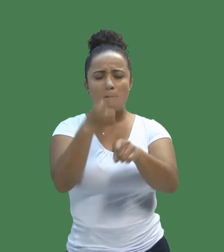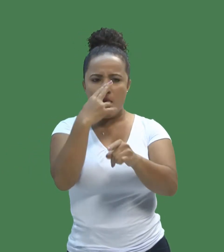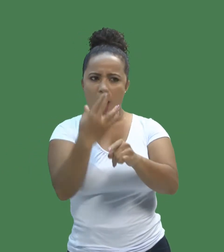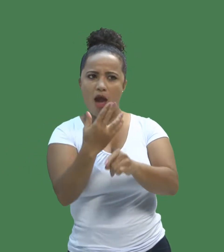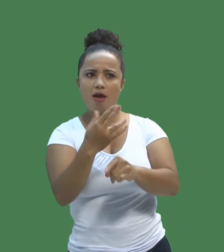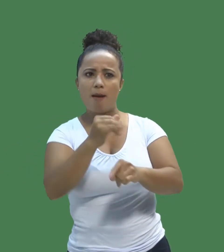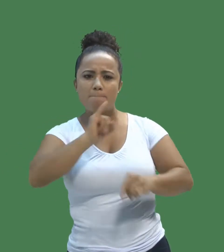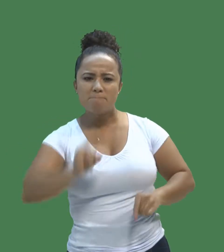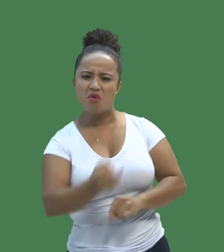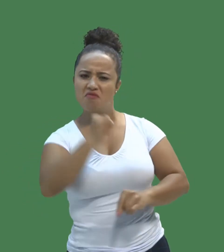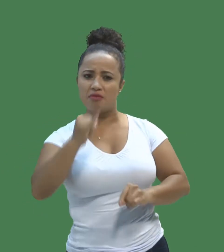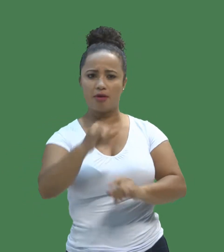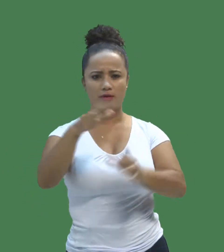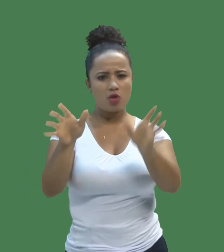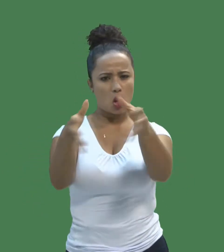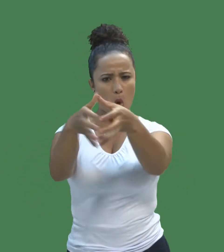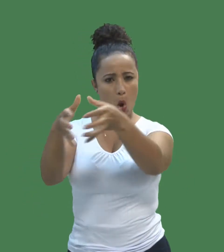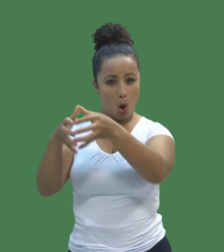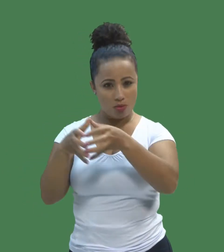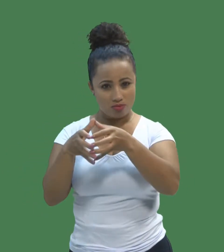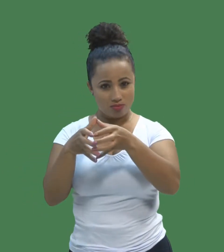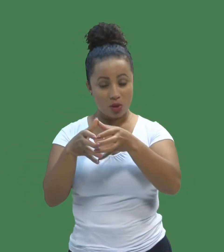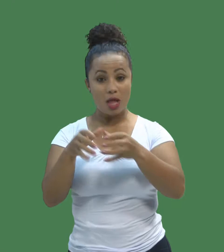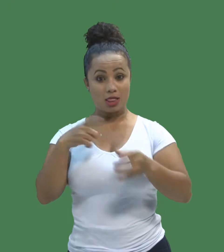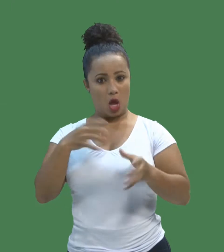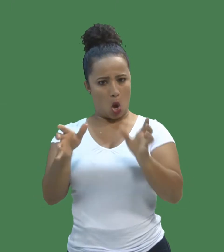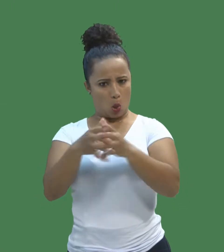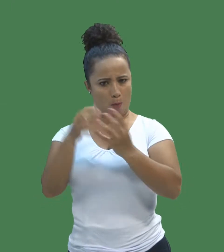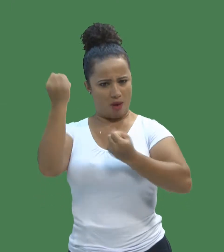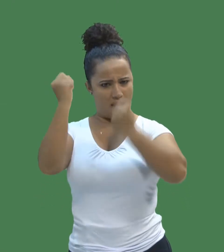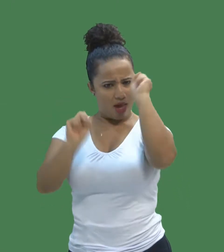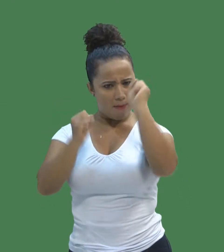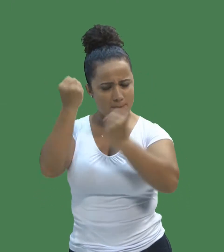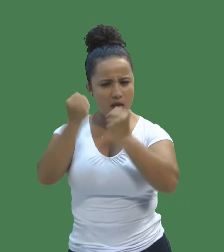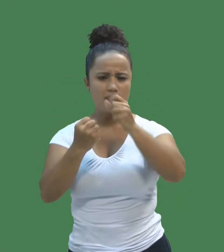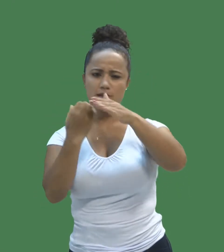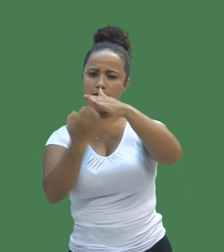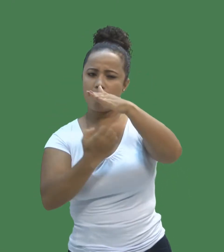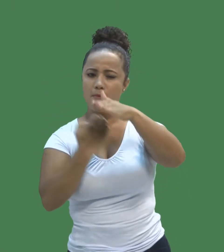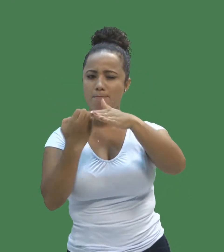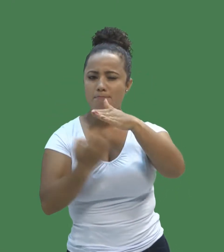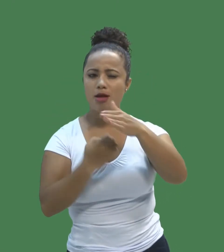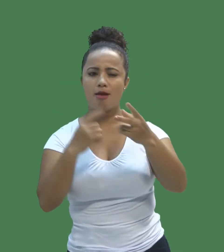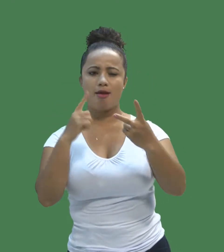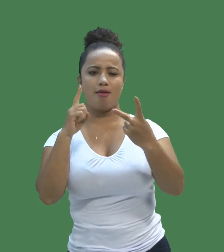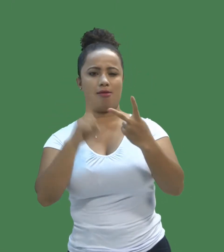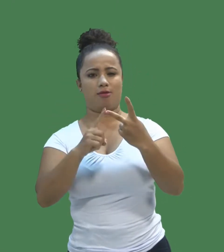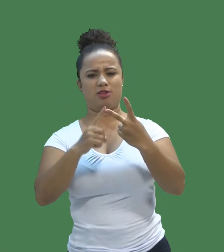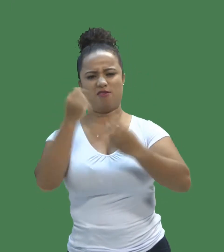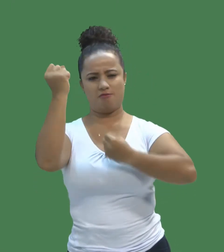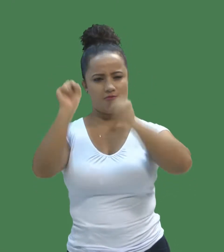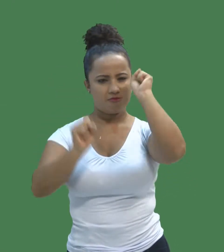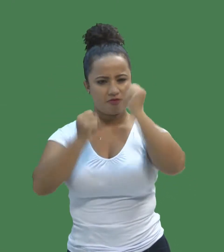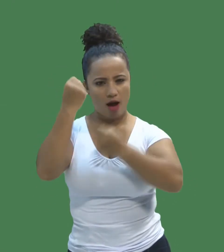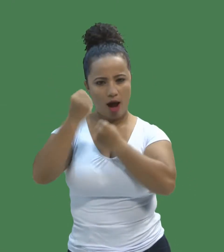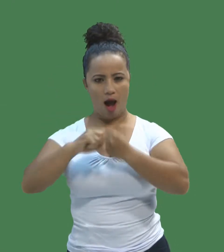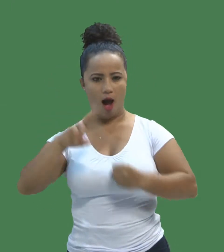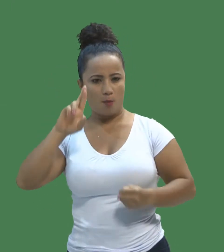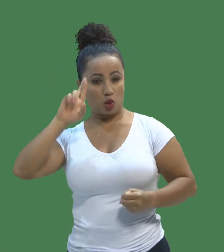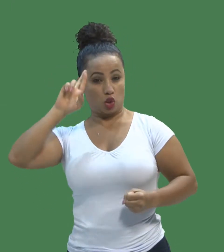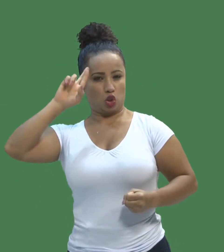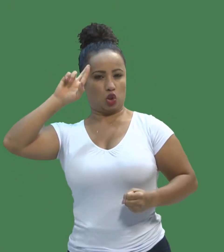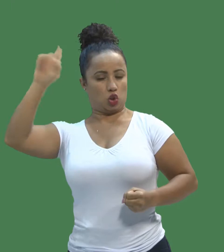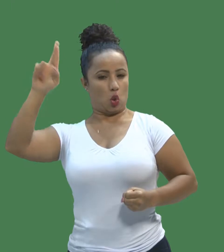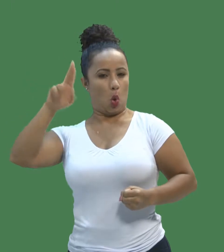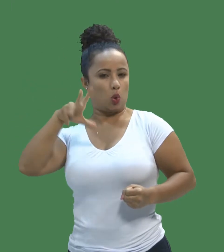ou seja, empresários, industriais e proprietários de empresas privadas, explorava a classe